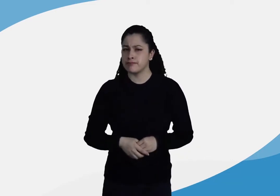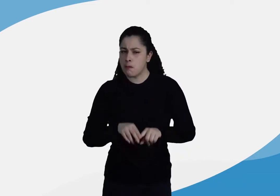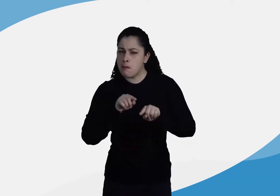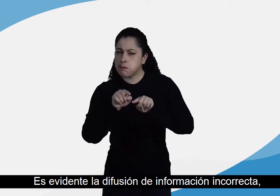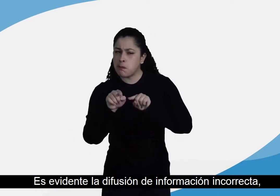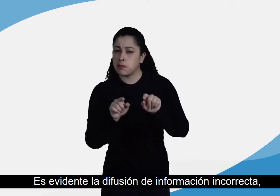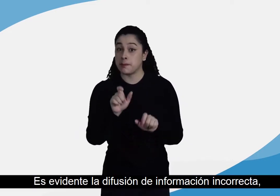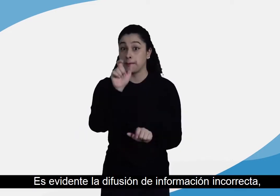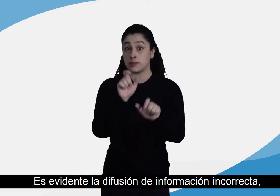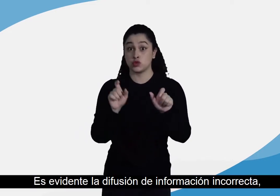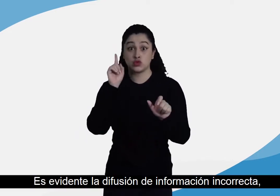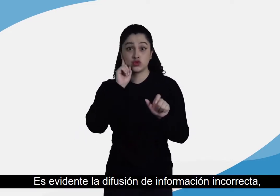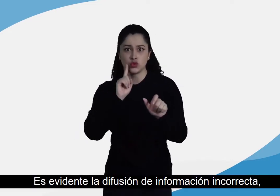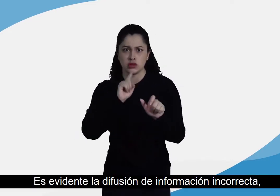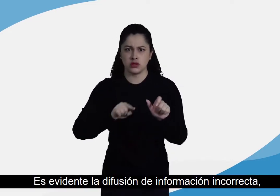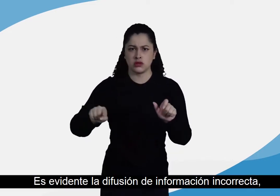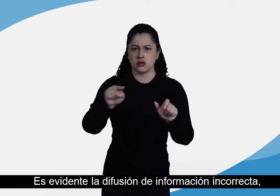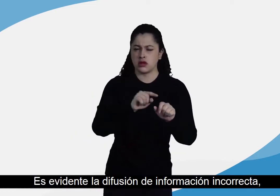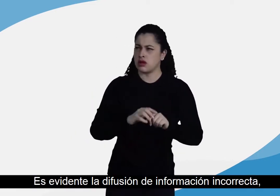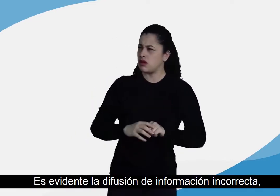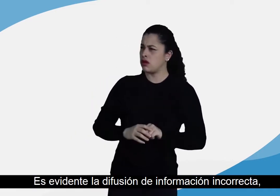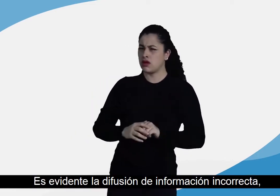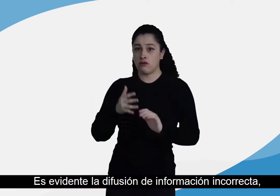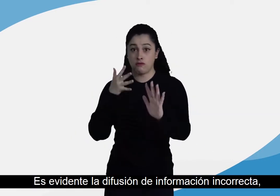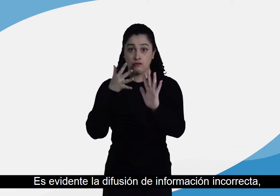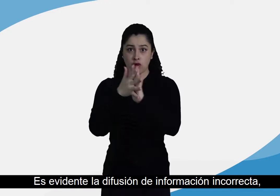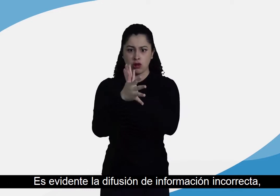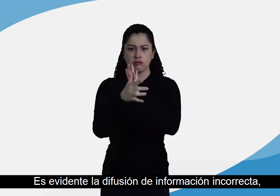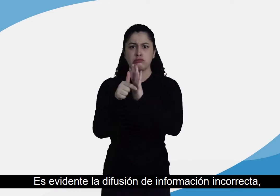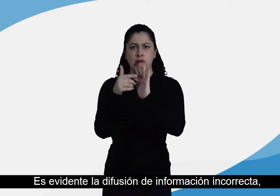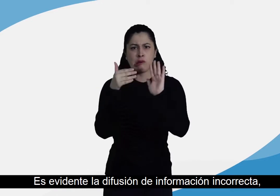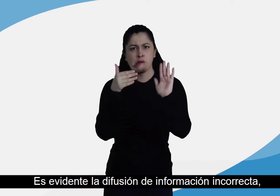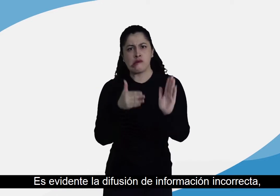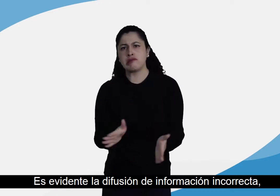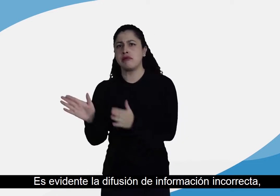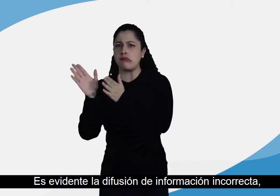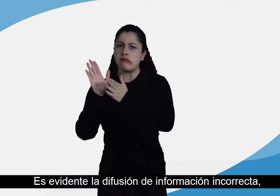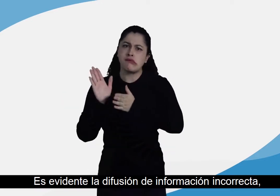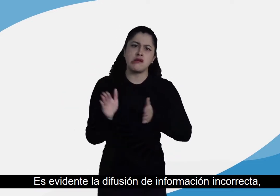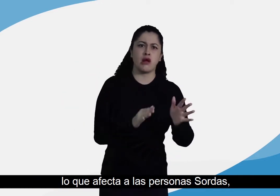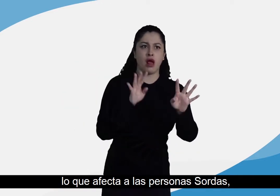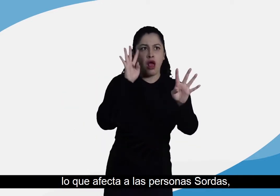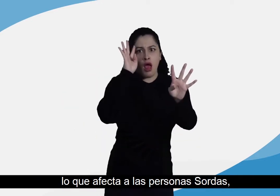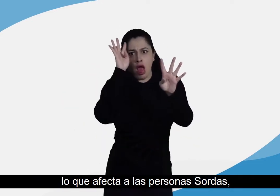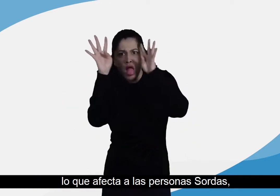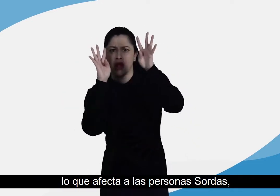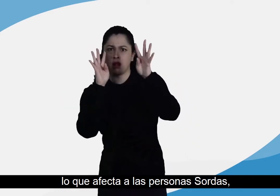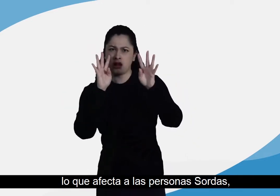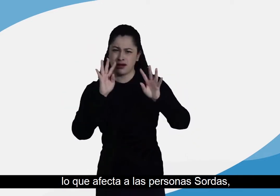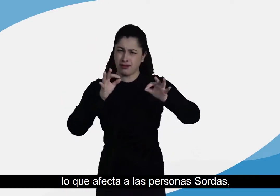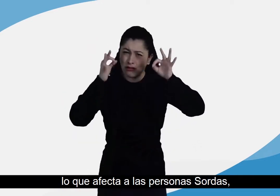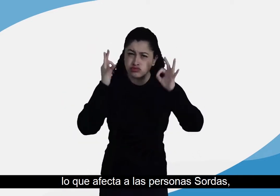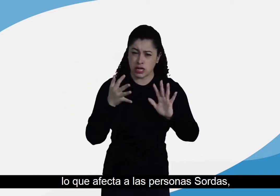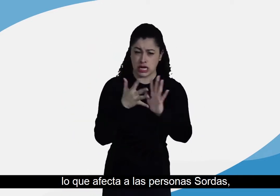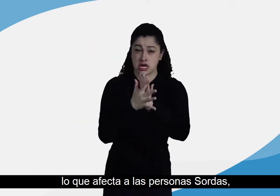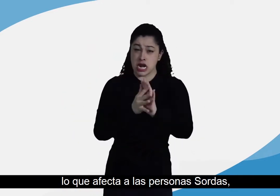Es evidente la difusión de información incorrecta, lo que afecta a las personas sordas,